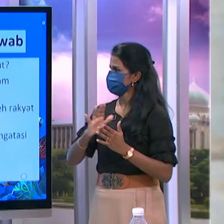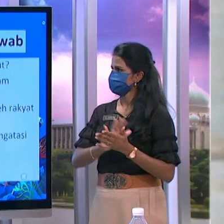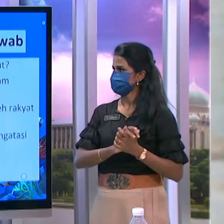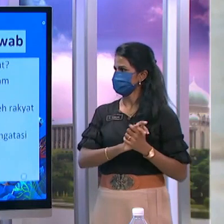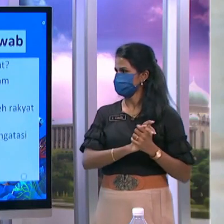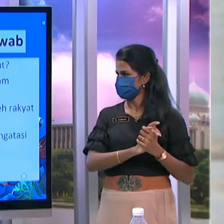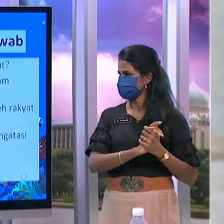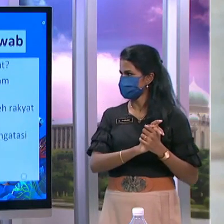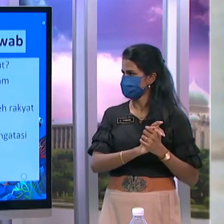Ha.